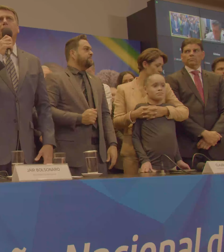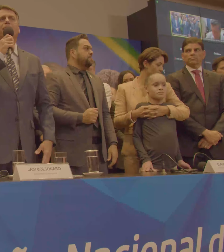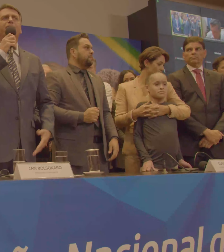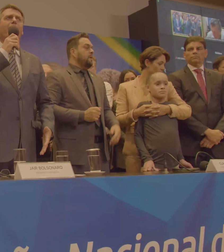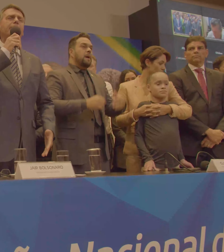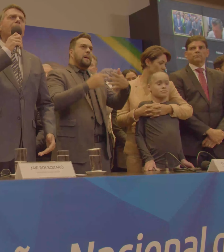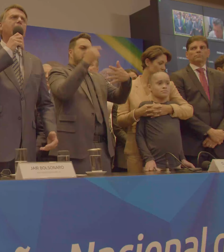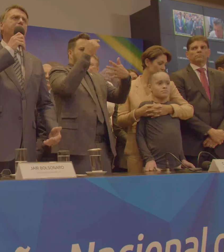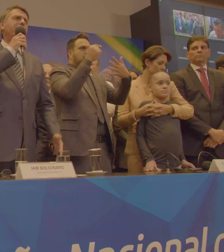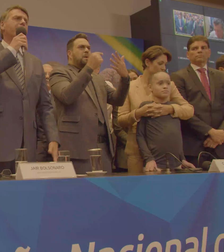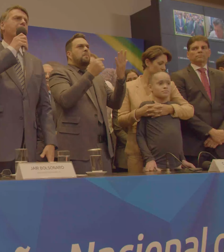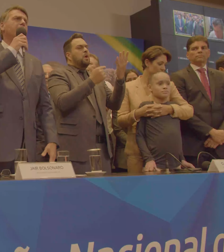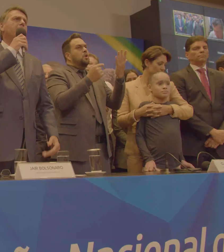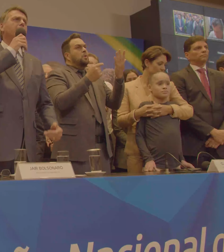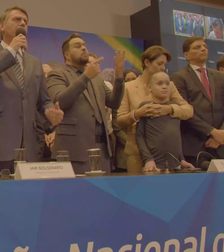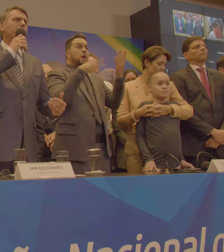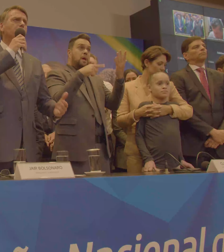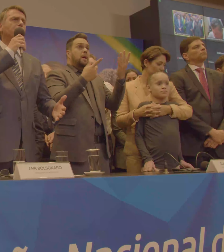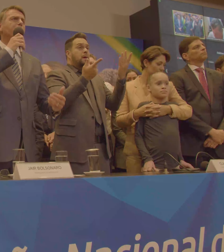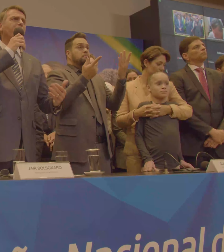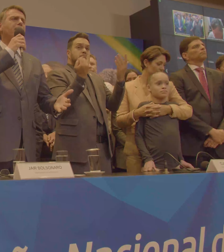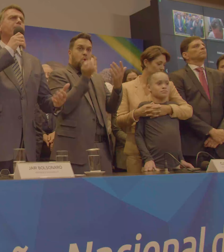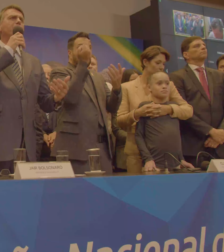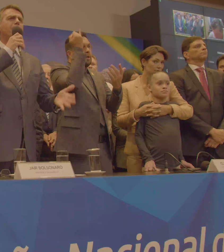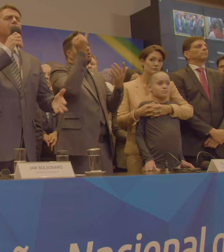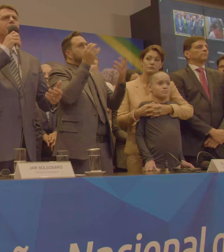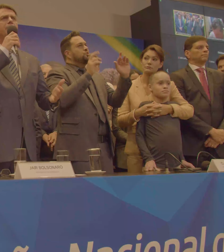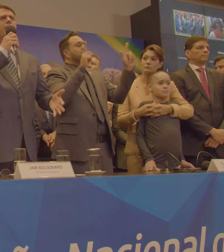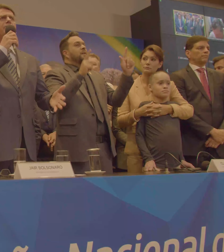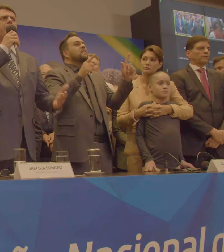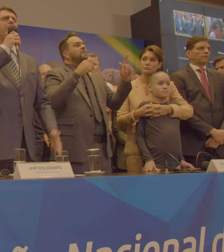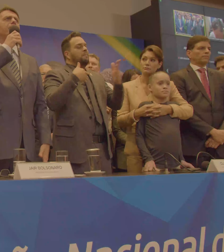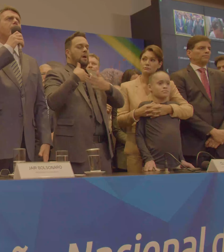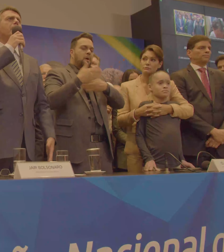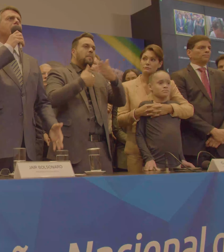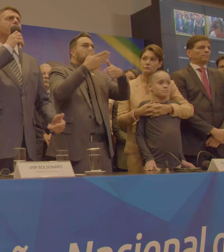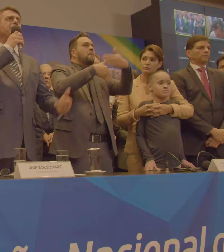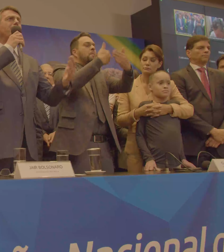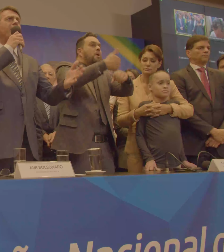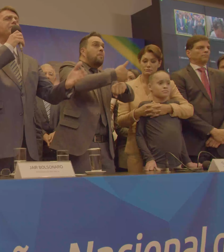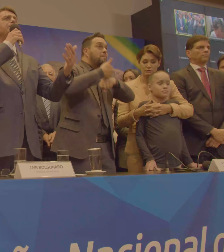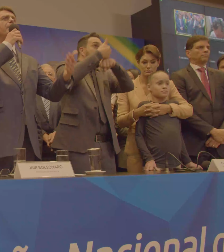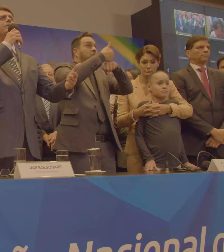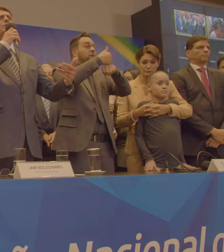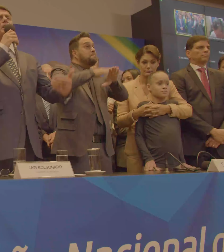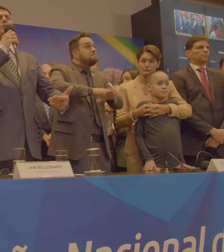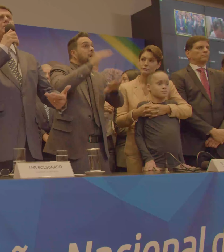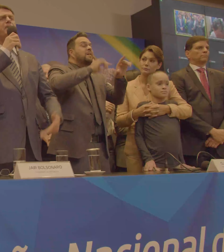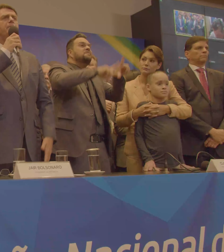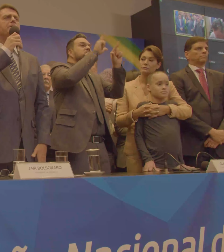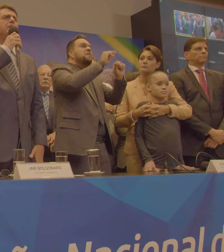isso tudo faz a diferença. Isso tudo vem melhorando em nosso meio. Cada vez mais,